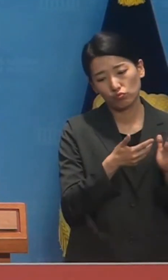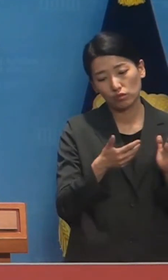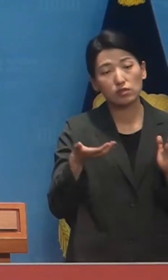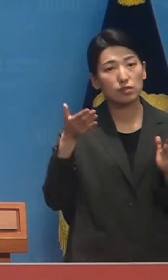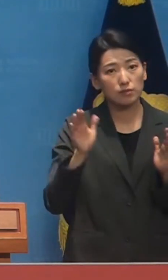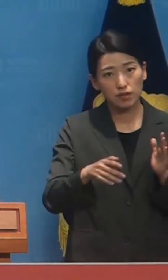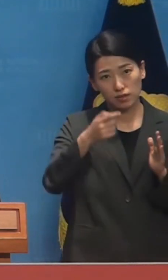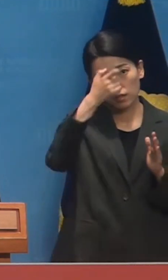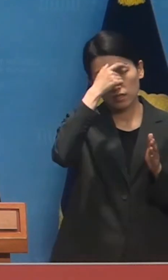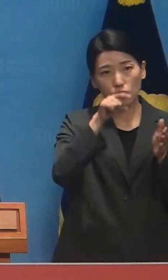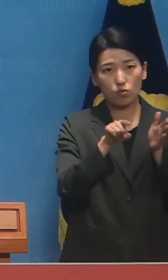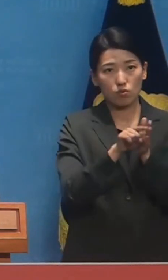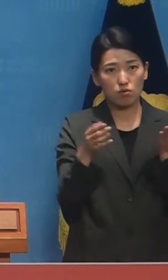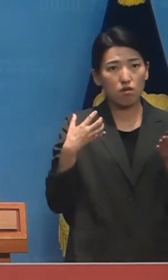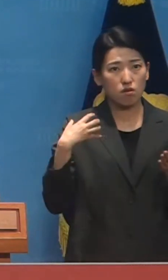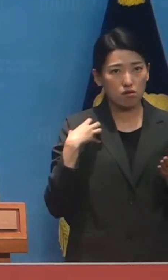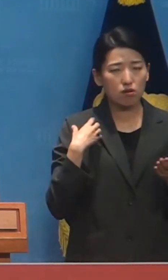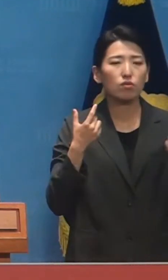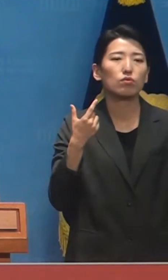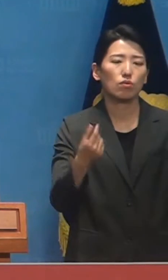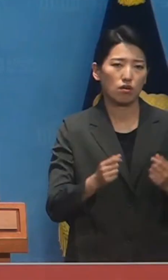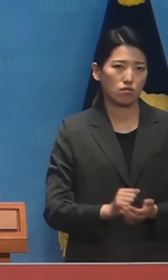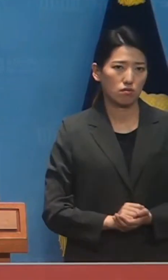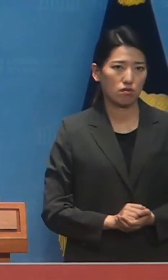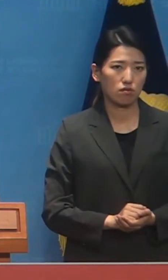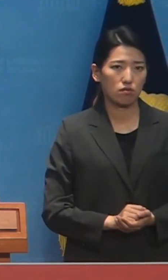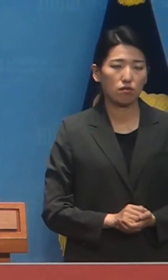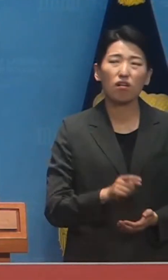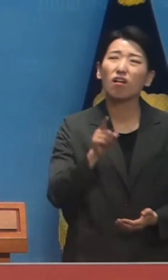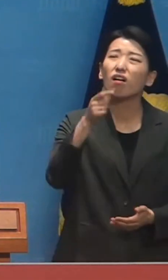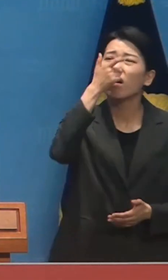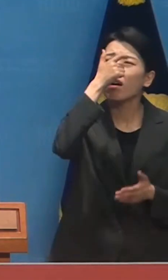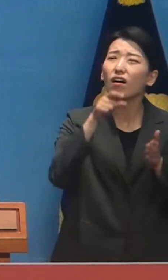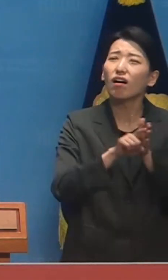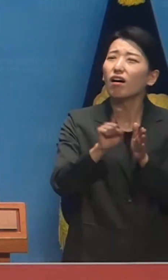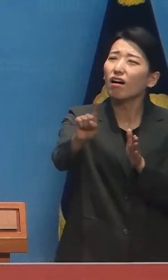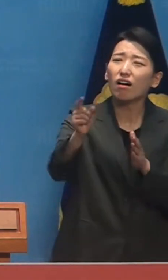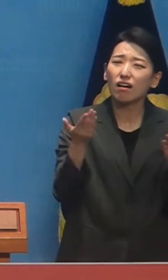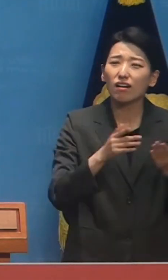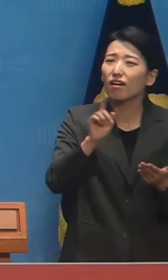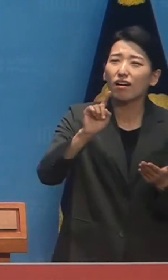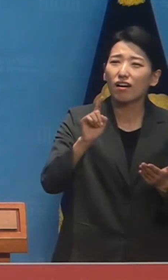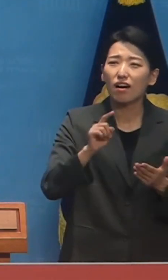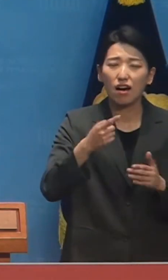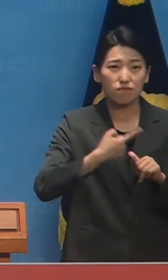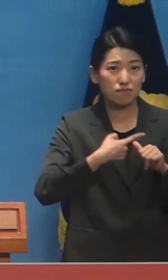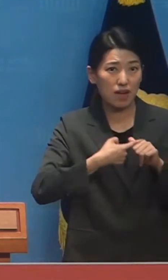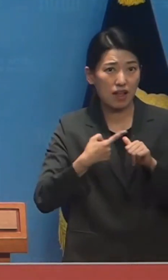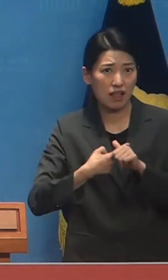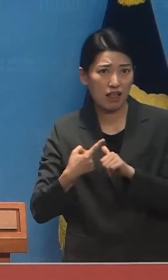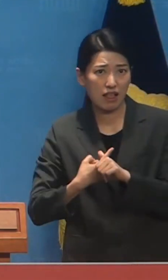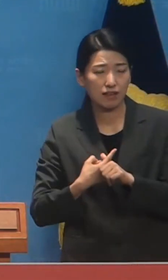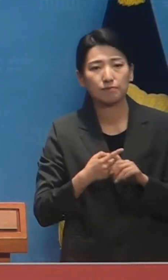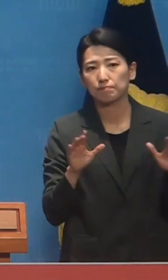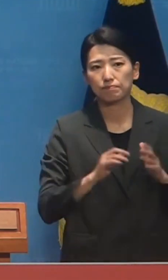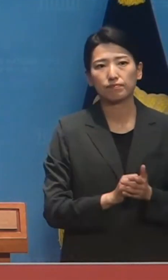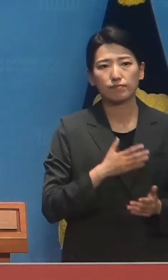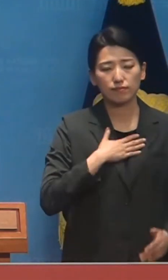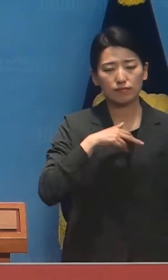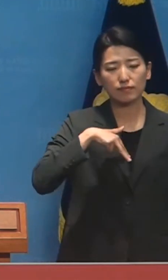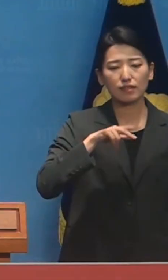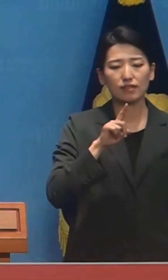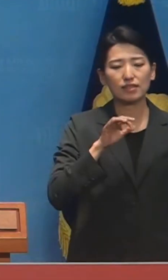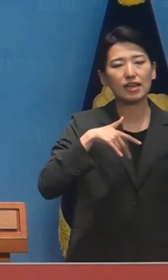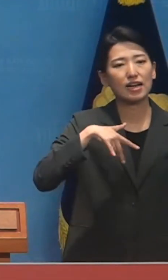마찬가지입니다. 기독교가 대한민국의 하는 일이 뭐냐 가끔 이렇게 비판적인 목소리 내는 분들이 많은데 제가